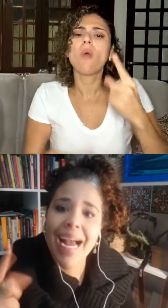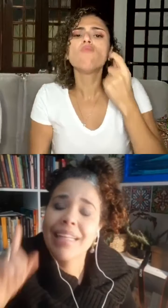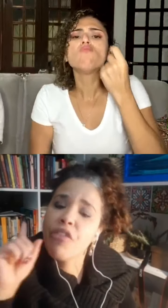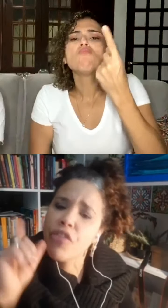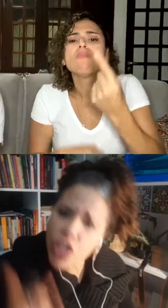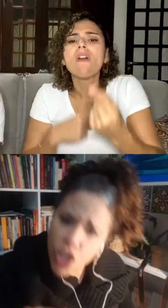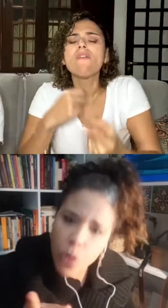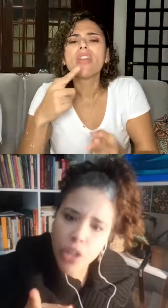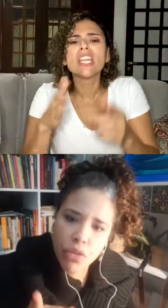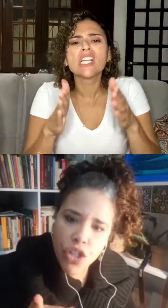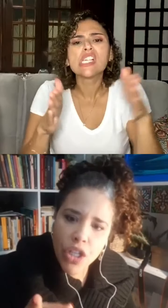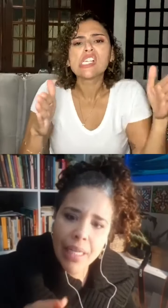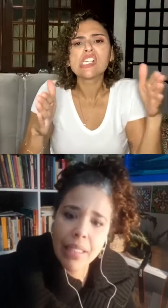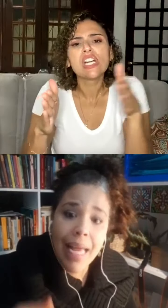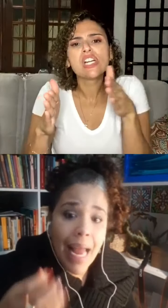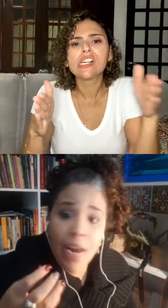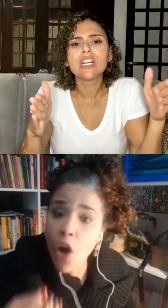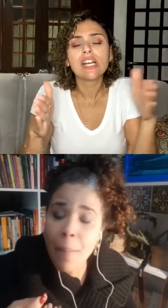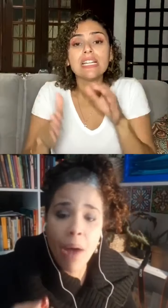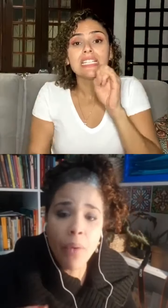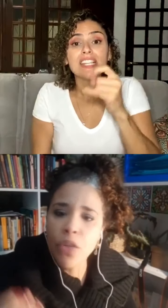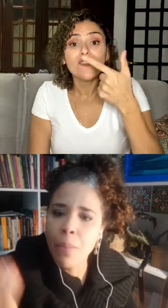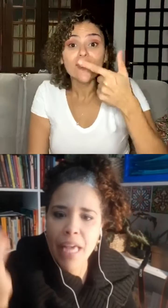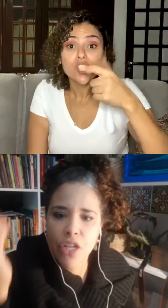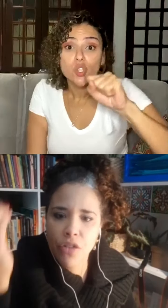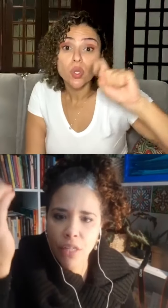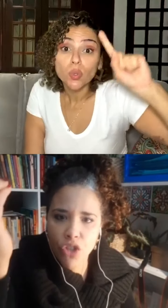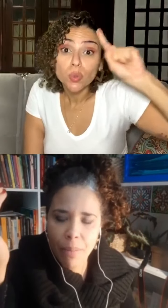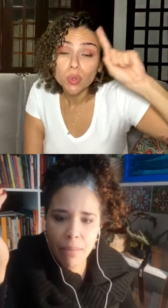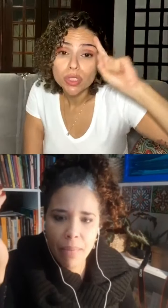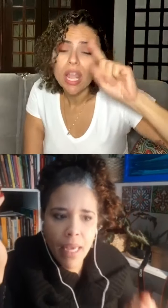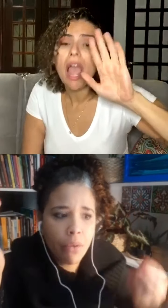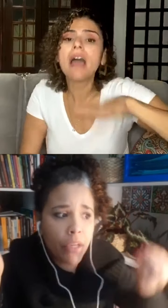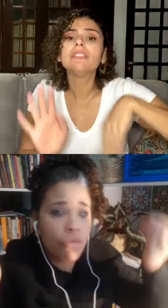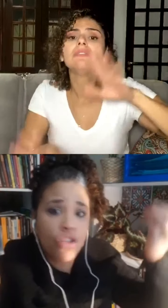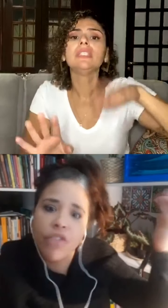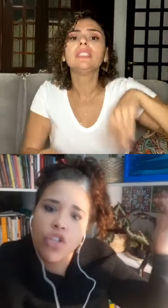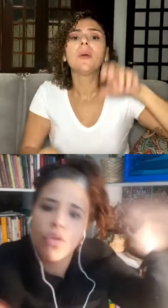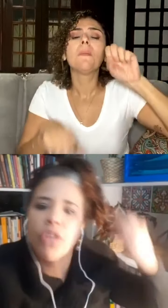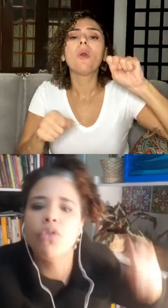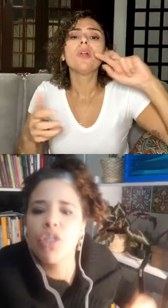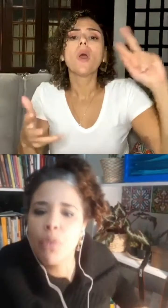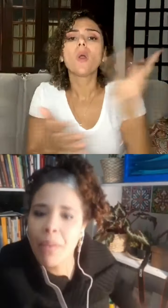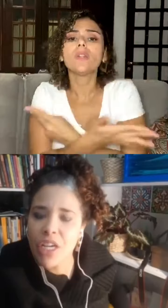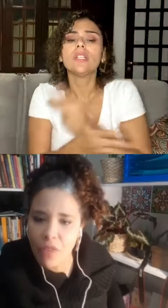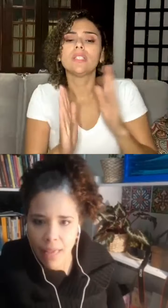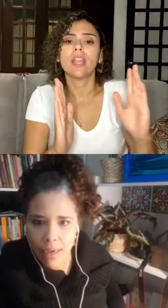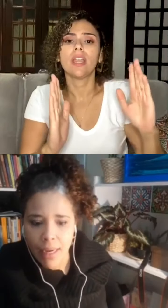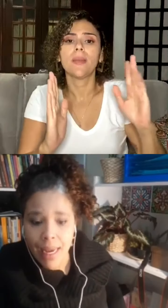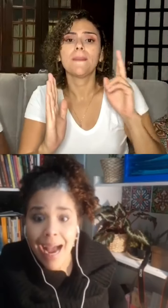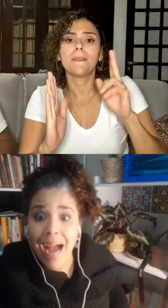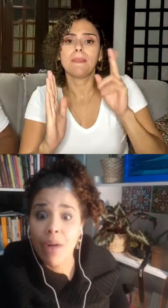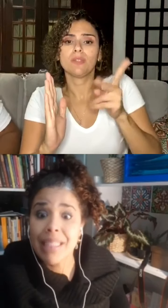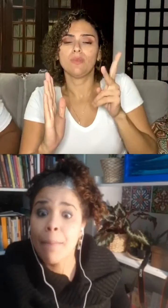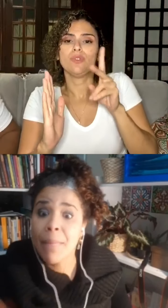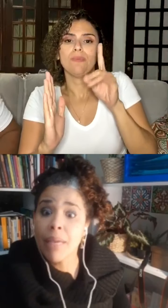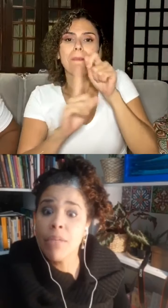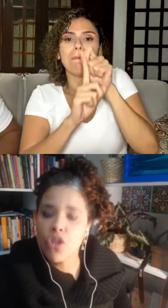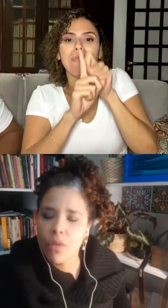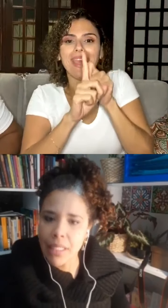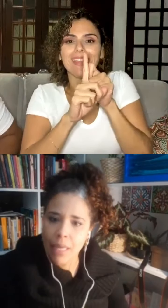cada 28 dias, é normal que num mês venha no dia 1º e no dia 28 do mesmo mês venha. Agora, se a